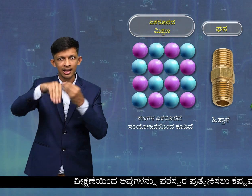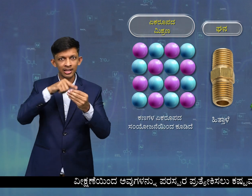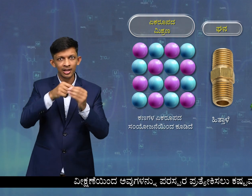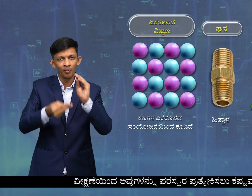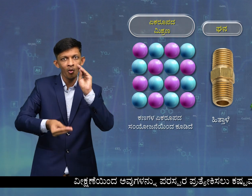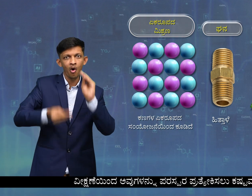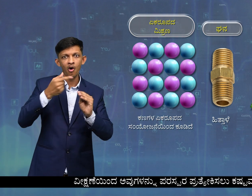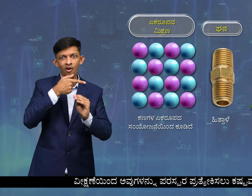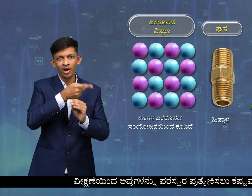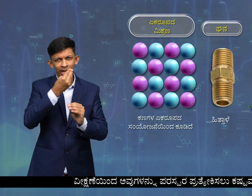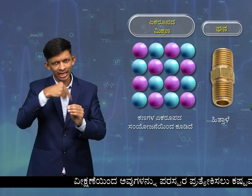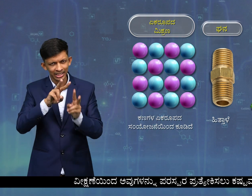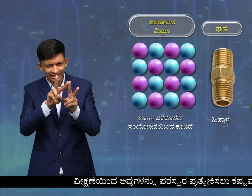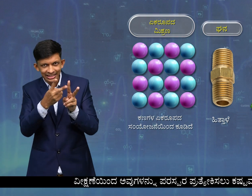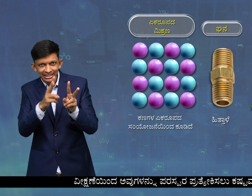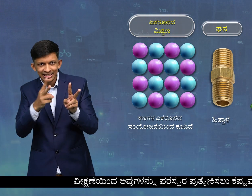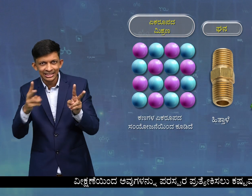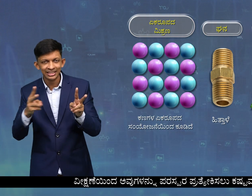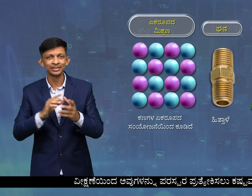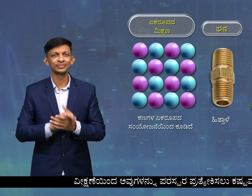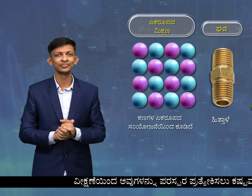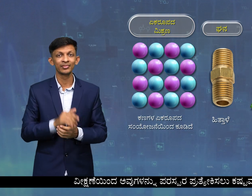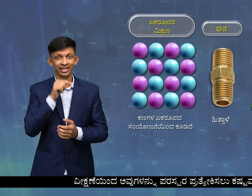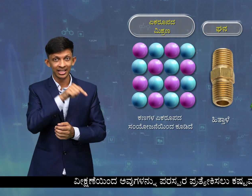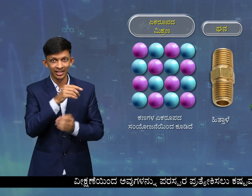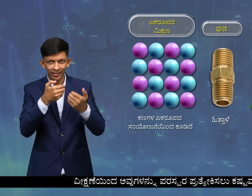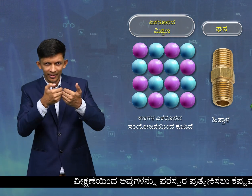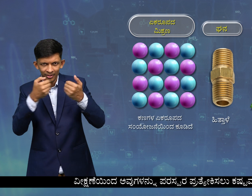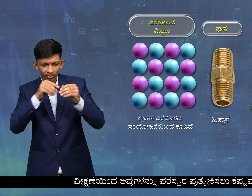ಅವುಗಳನ್ನು ಪರಸ್ಪರ ಪ್ರತ್ಯೇಕಿಸಲು ಕಷ್ಟವಾಗುತ್ತದೆ.